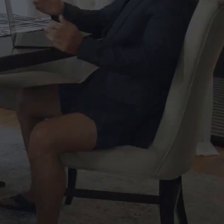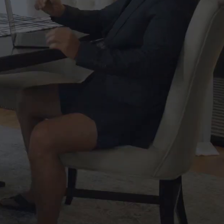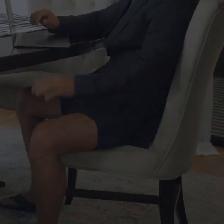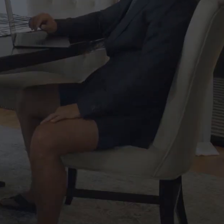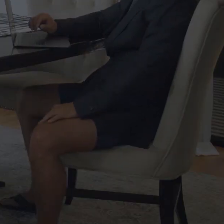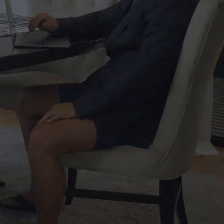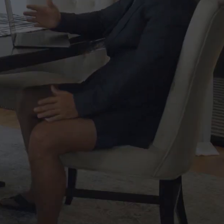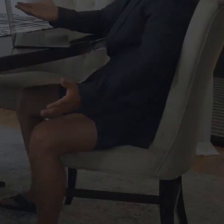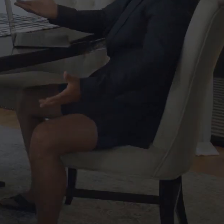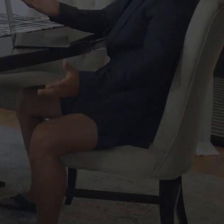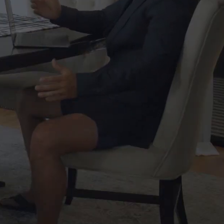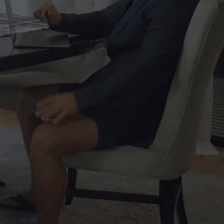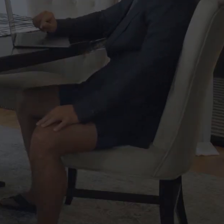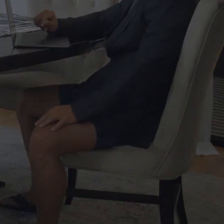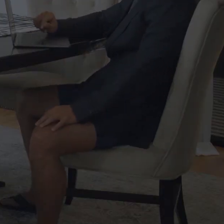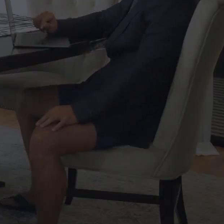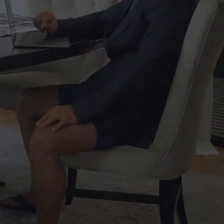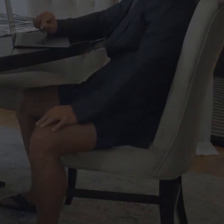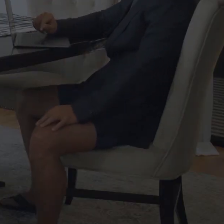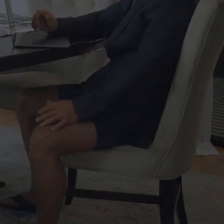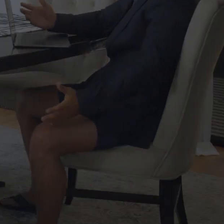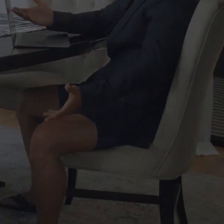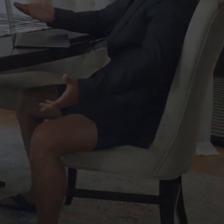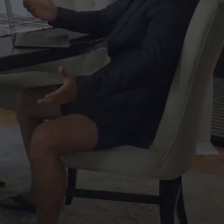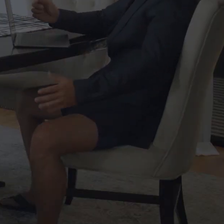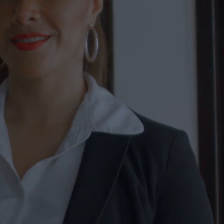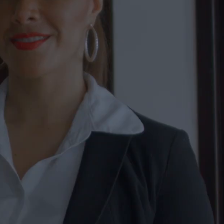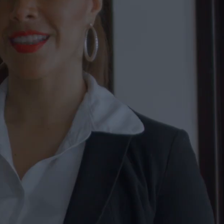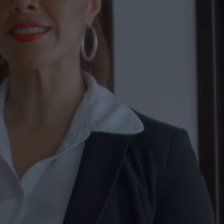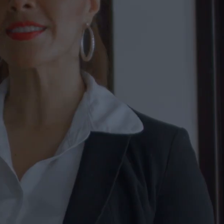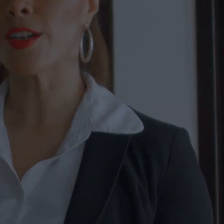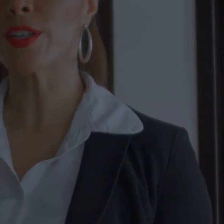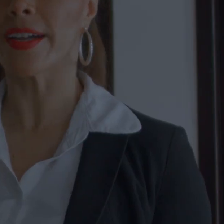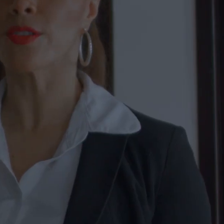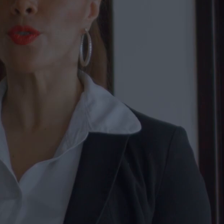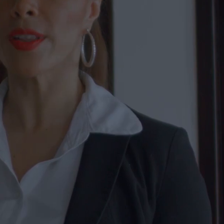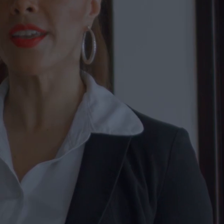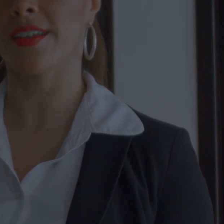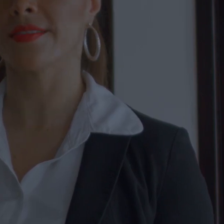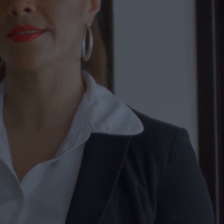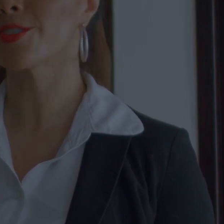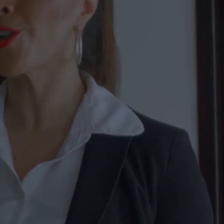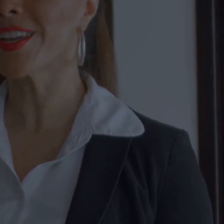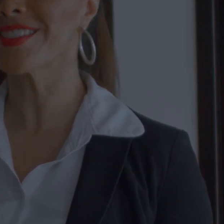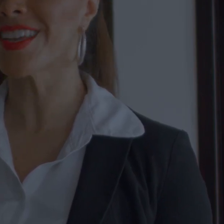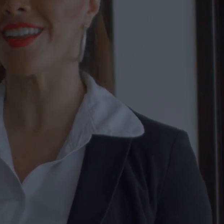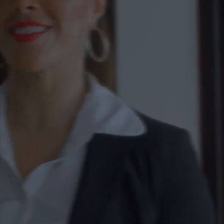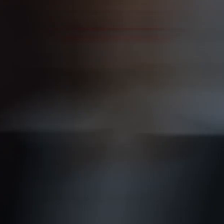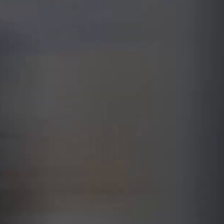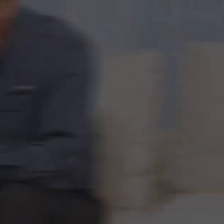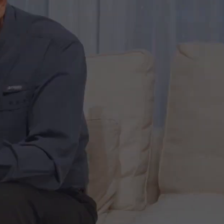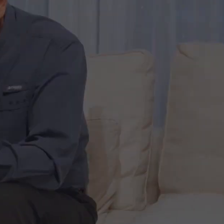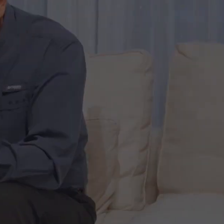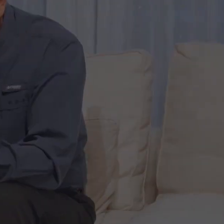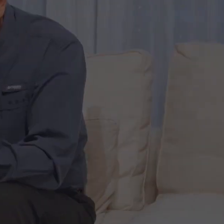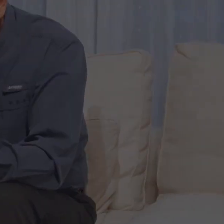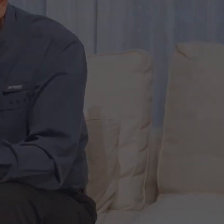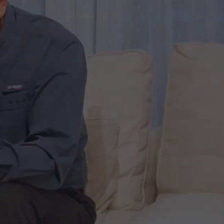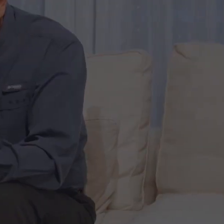Con esto del home office, esta compu ya no me funciona. Vamos a tener que comprar otra. Has estado trabajando todo el día. Solo reiniciala.